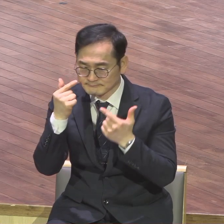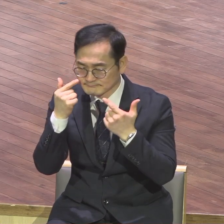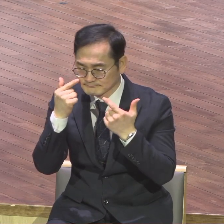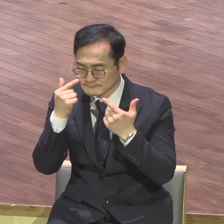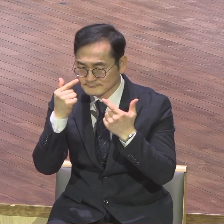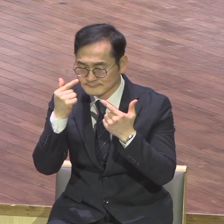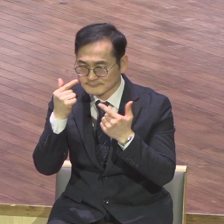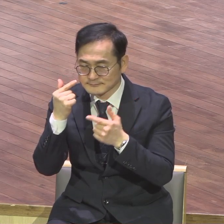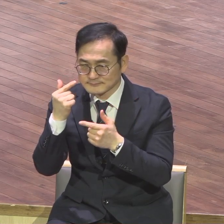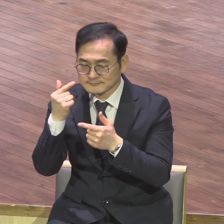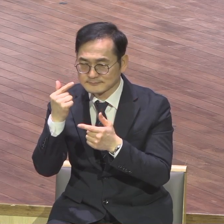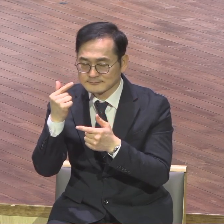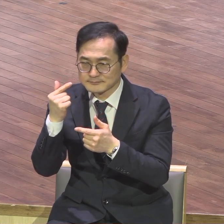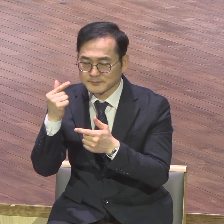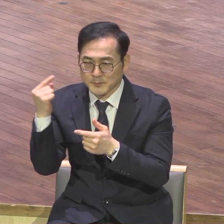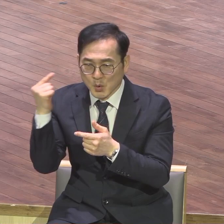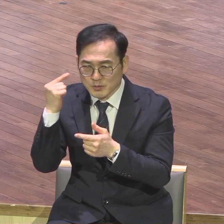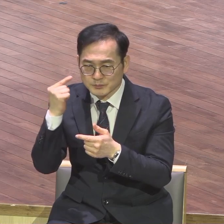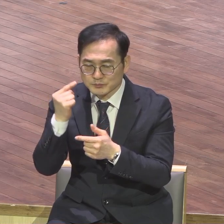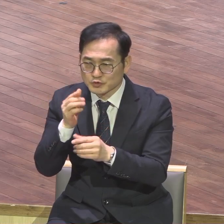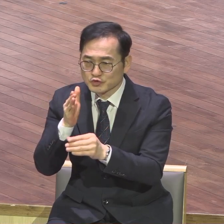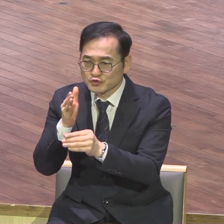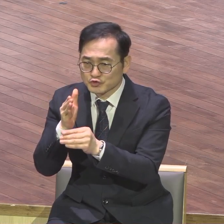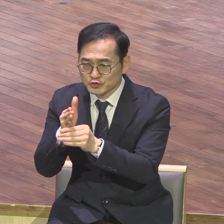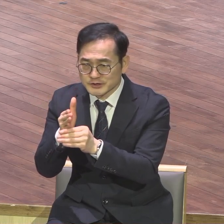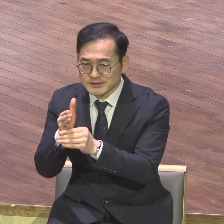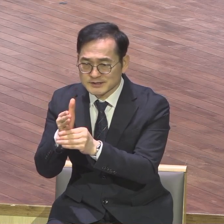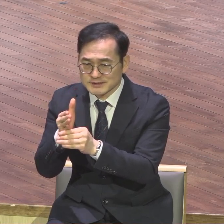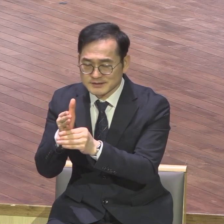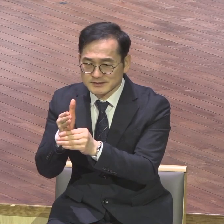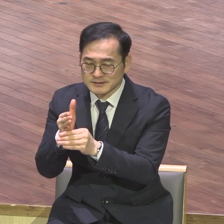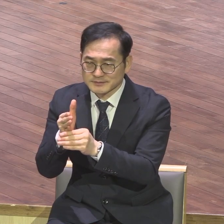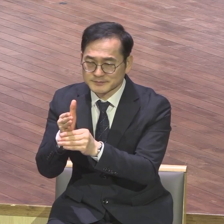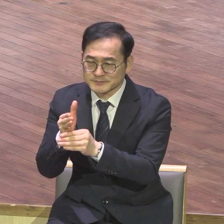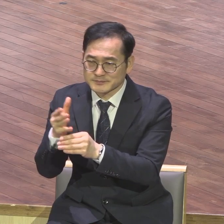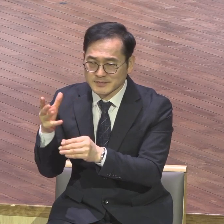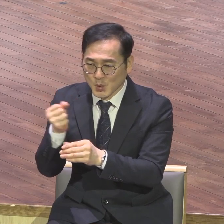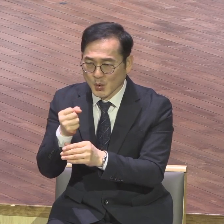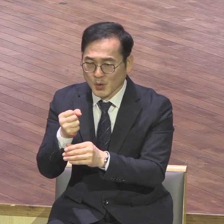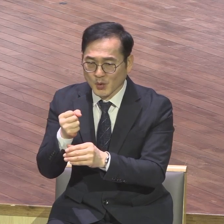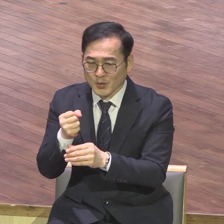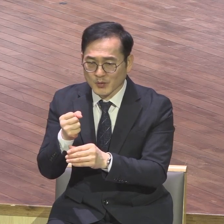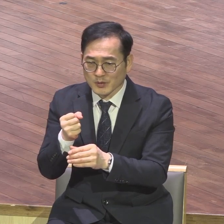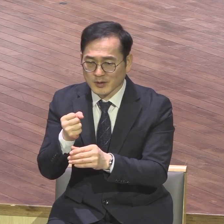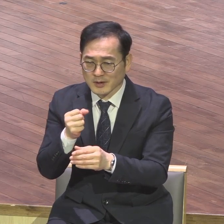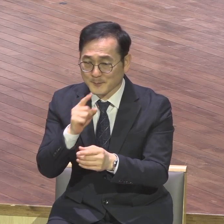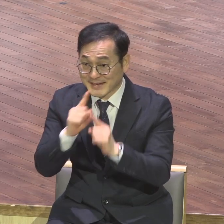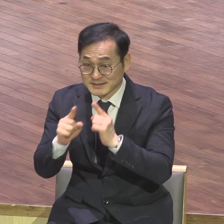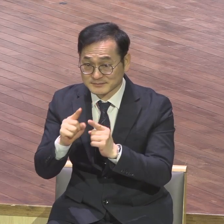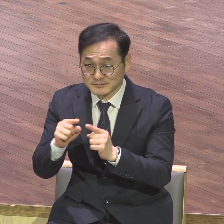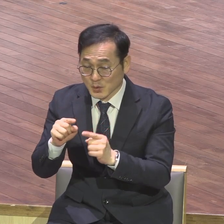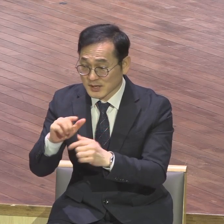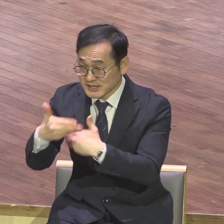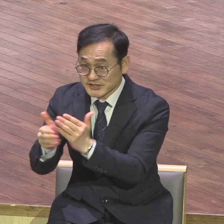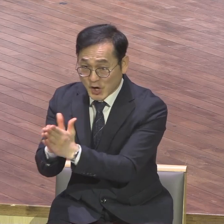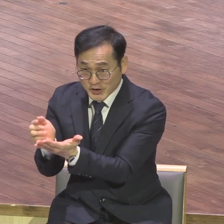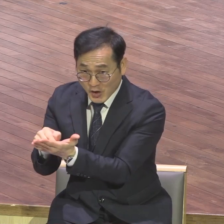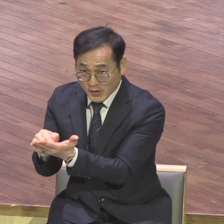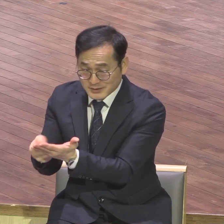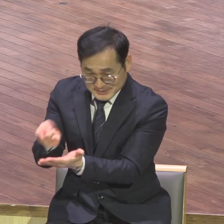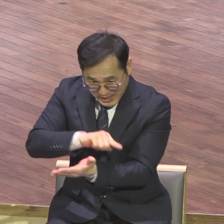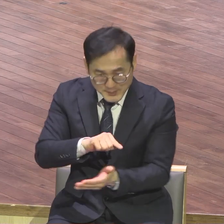수많은 기독교 지도자들로부터 성경 다음으로 중요한 책이라고 칭찬받고 있는 책이 바로 제임스 페크 교수가